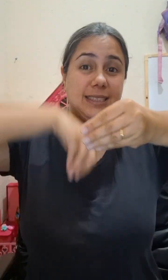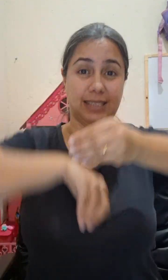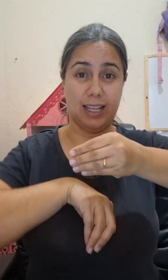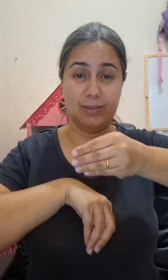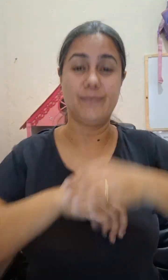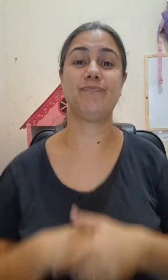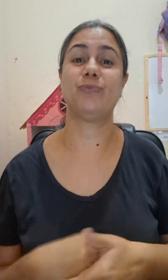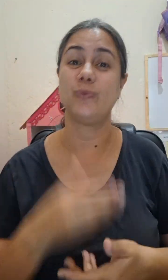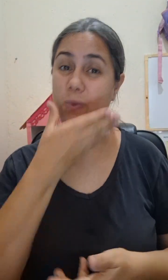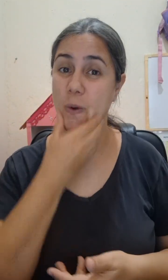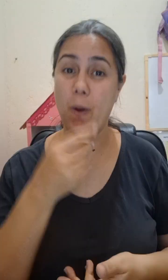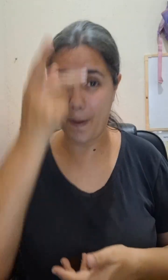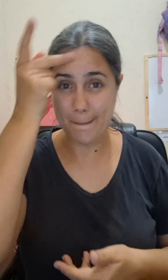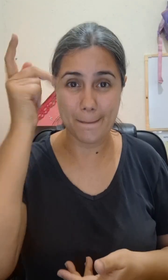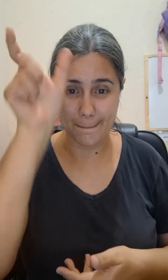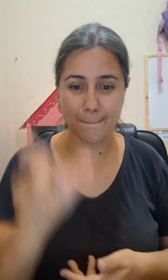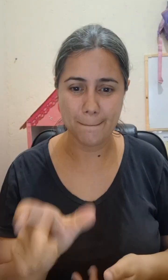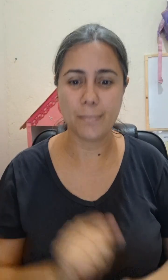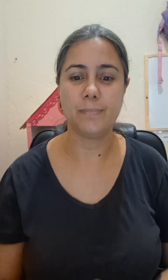por fora e também por dentro,